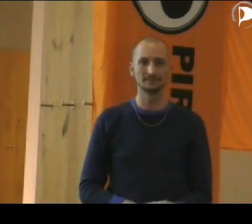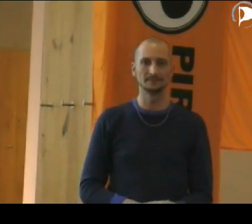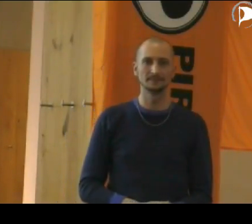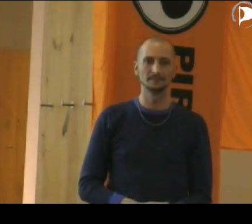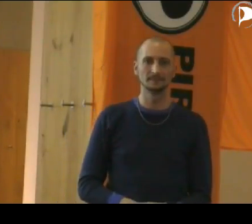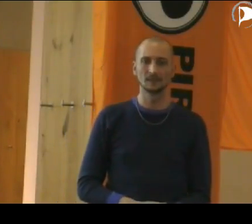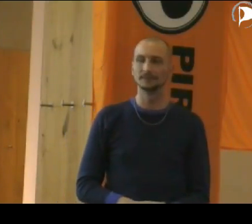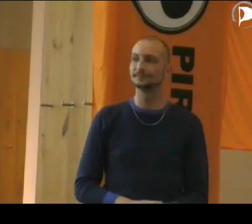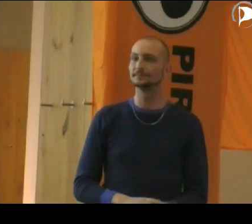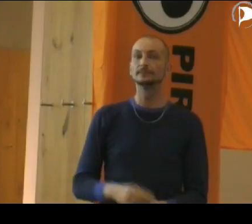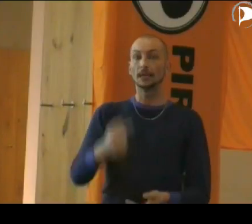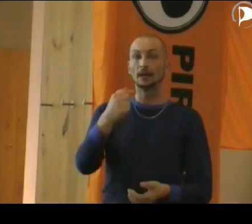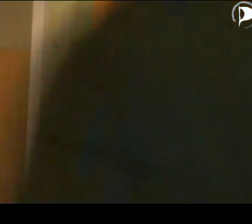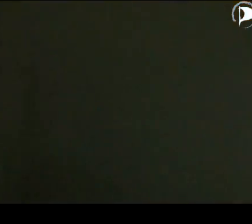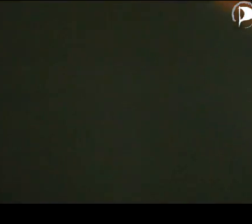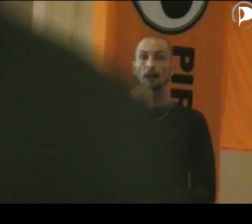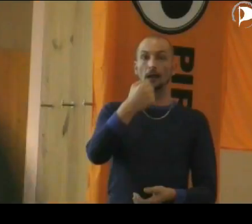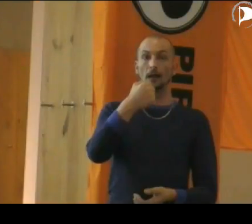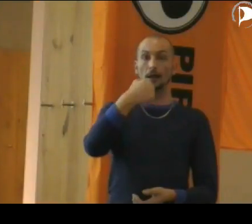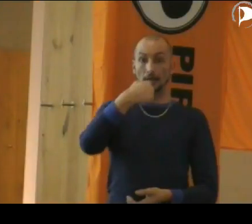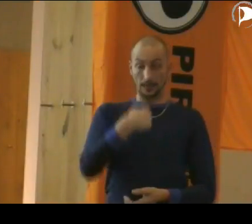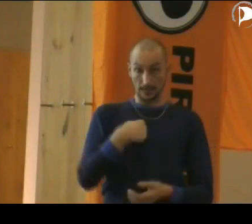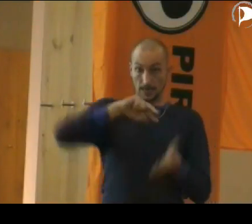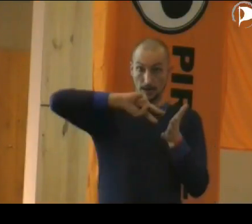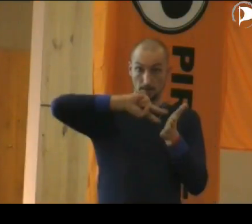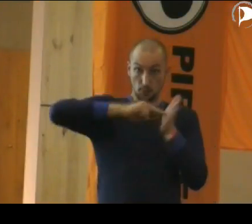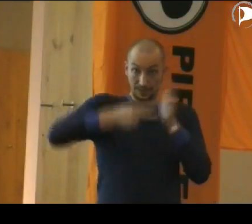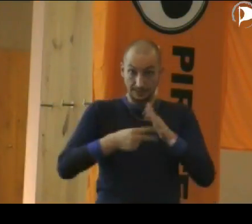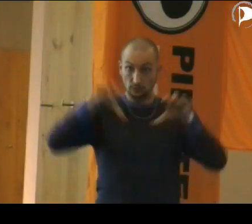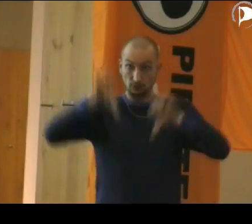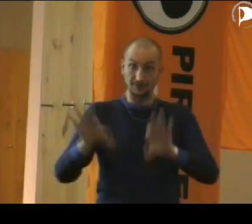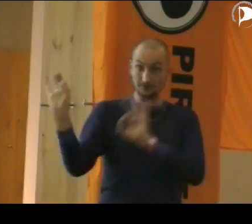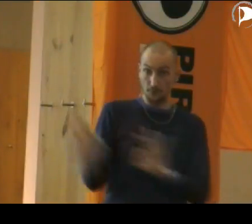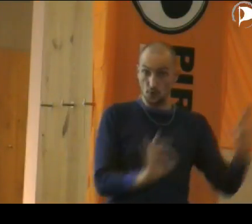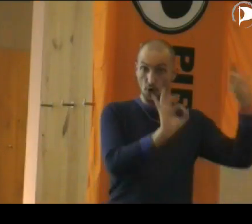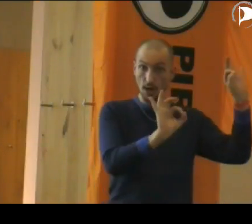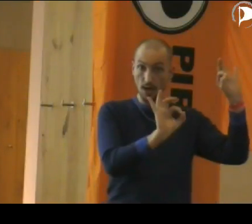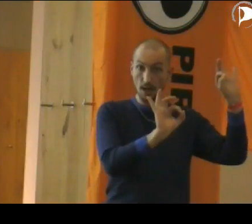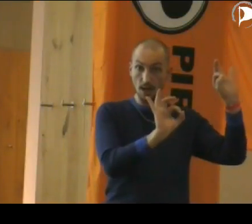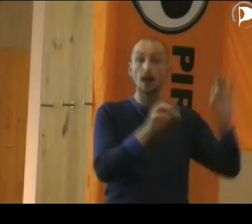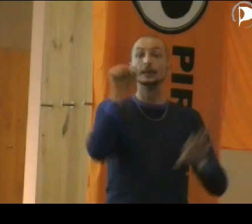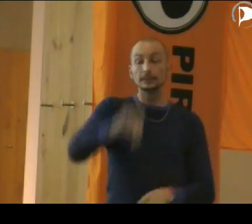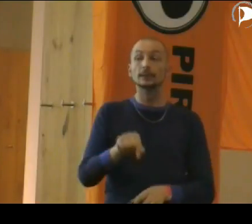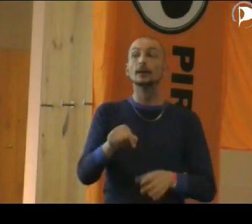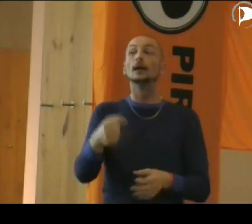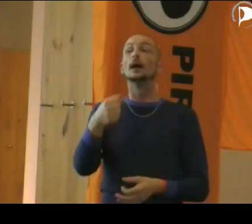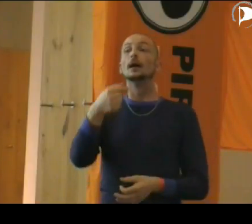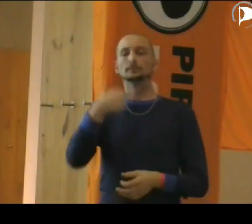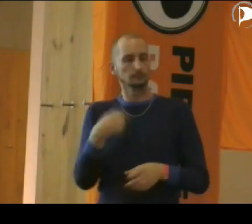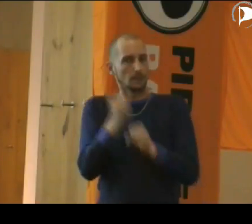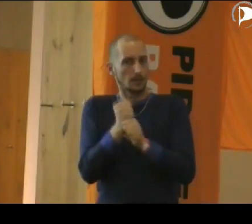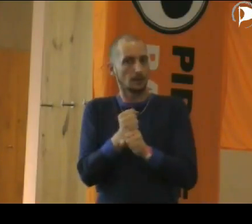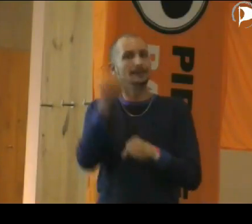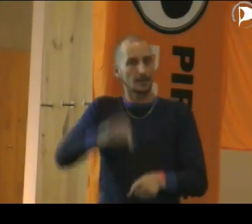und ich machte ihnen das die sich als politische geschäftsführer ich würde die piratenpartei fit machen würde ich